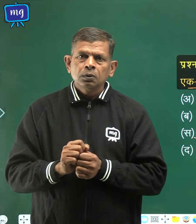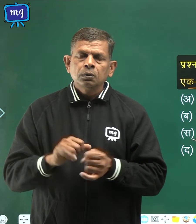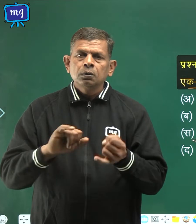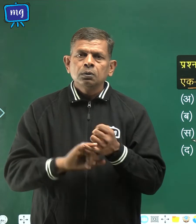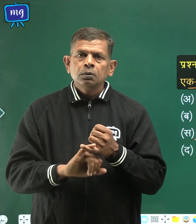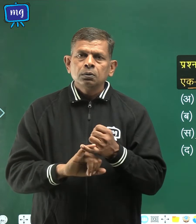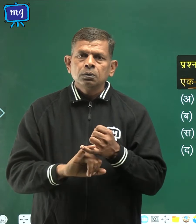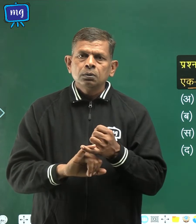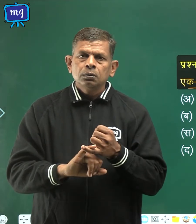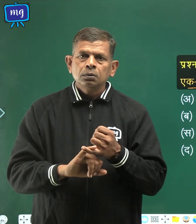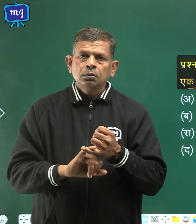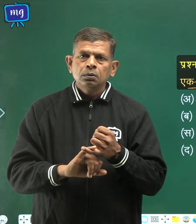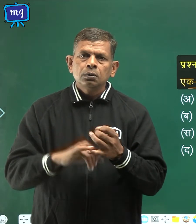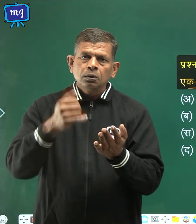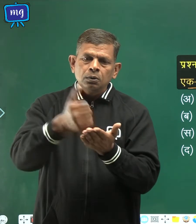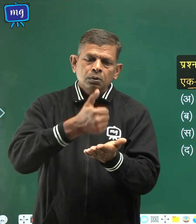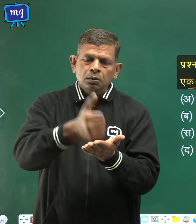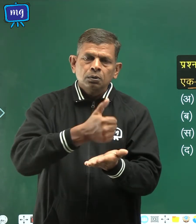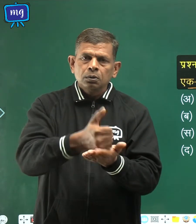स, निराई।